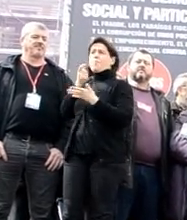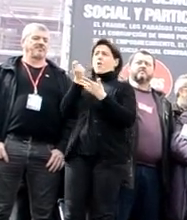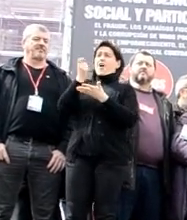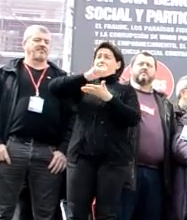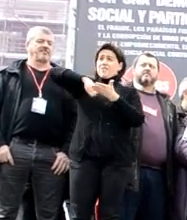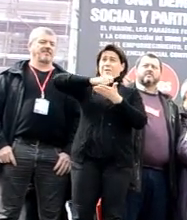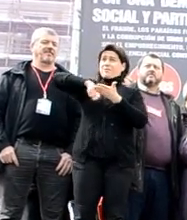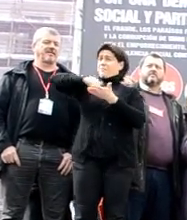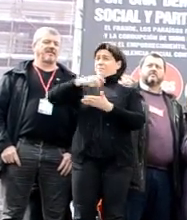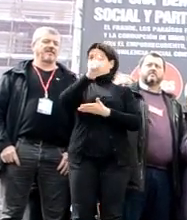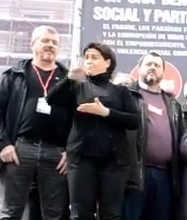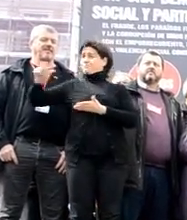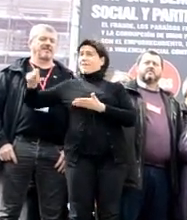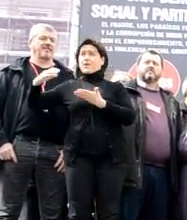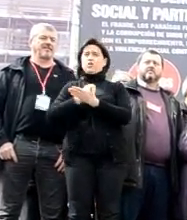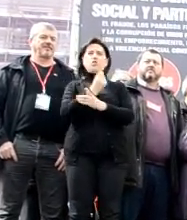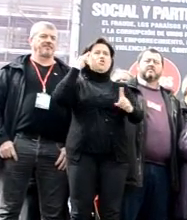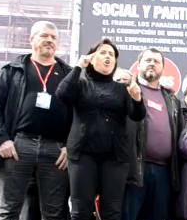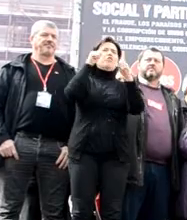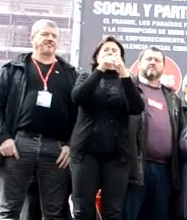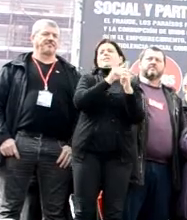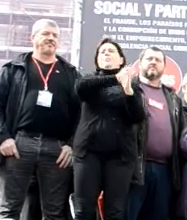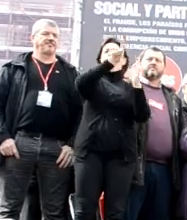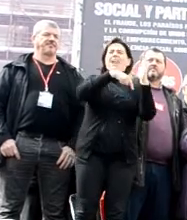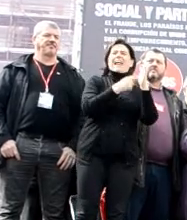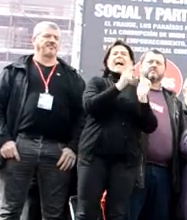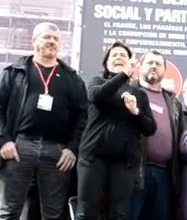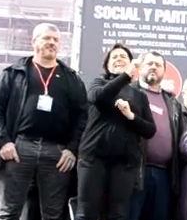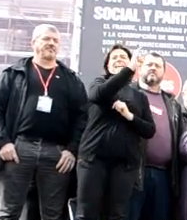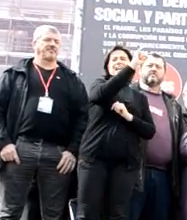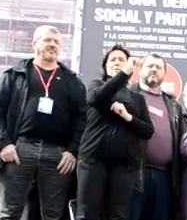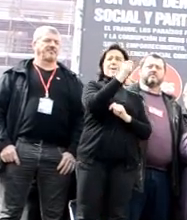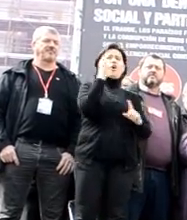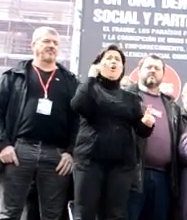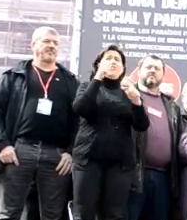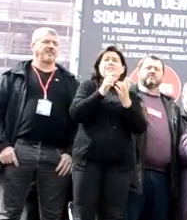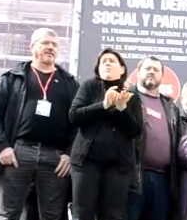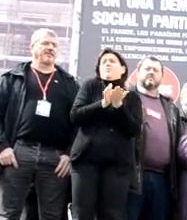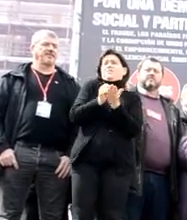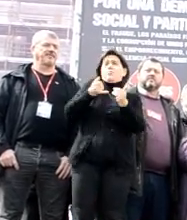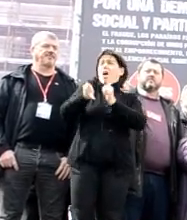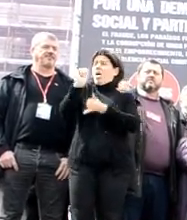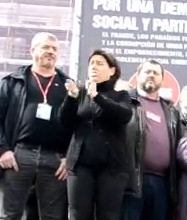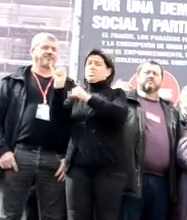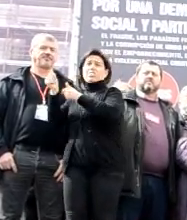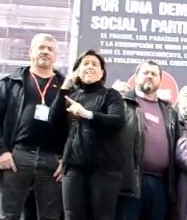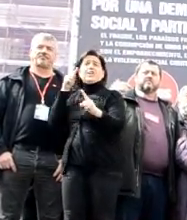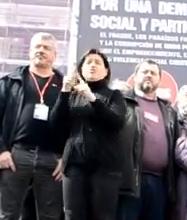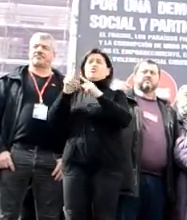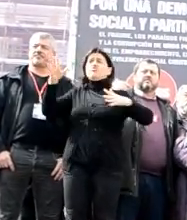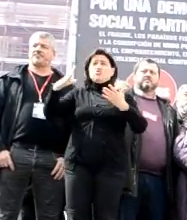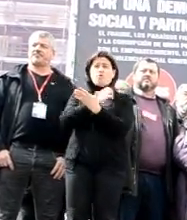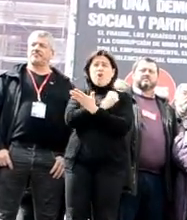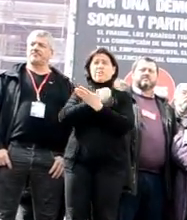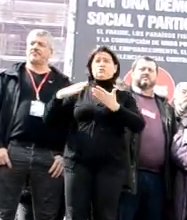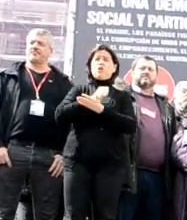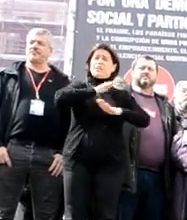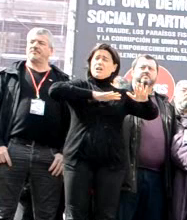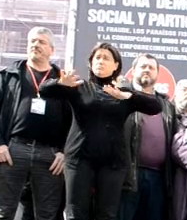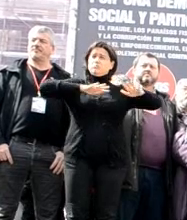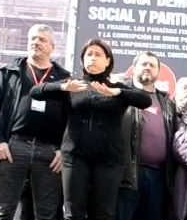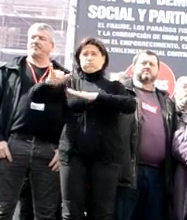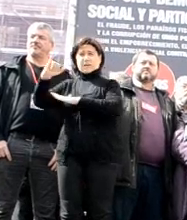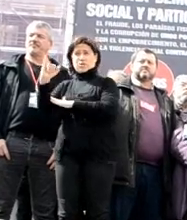la tramitación de la ILP sobre los desahucios que, junto a las movilizaciones que se han venido realizando,